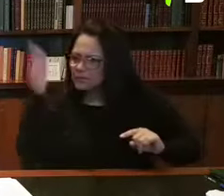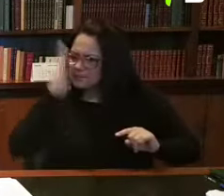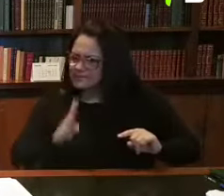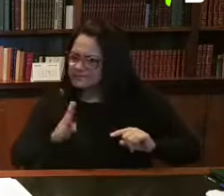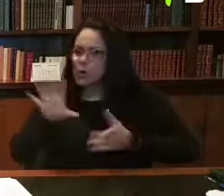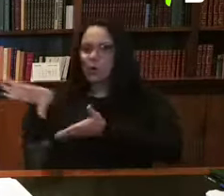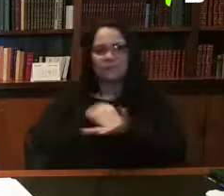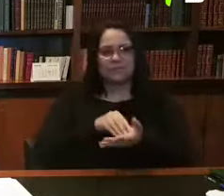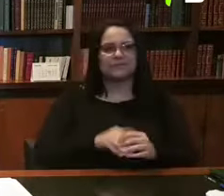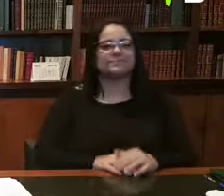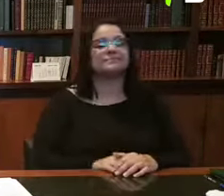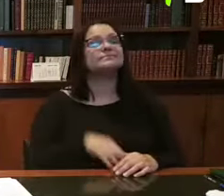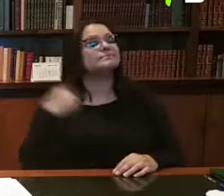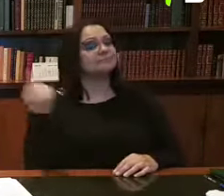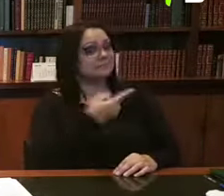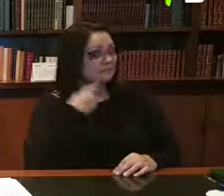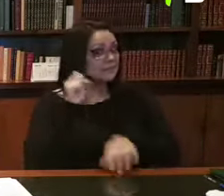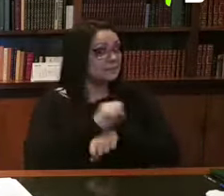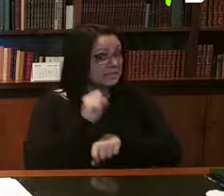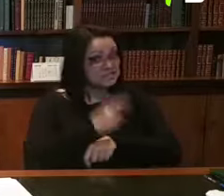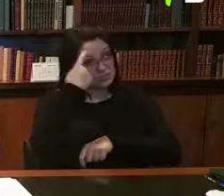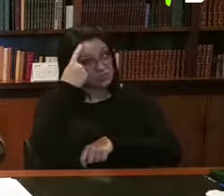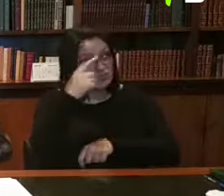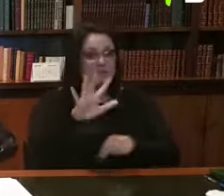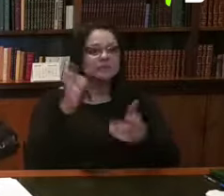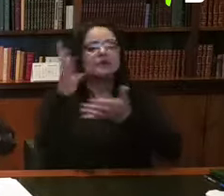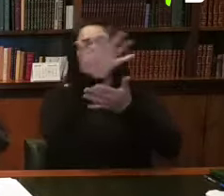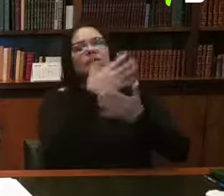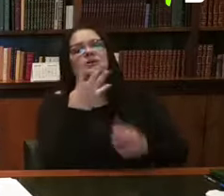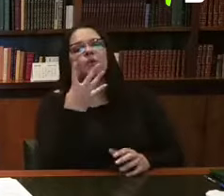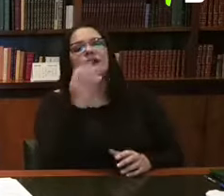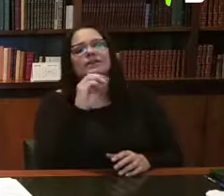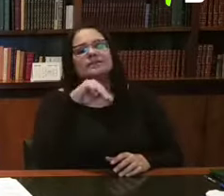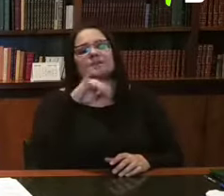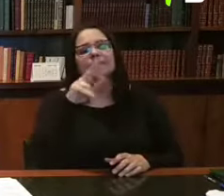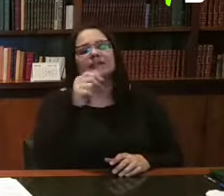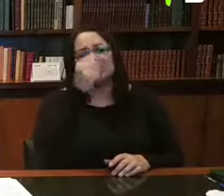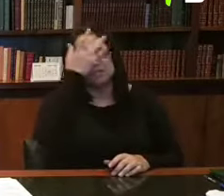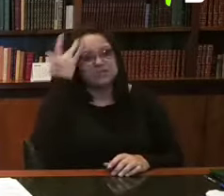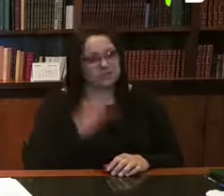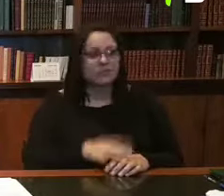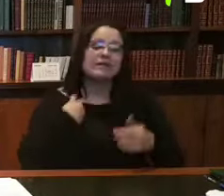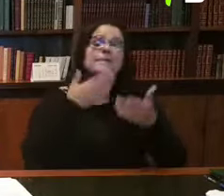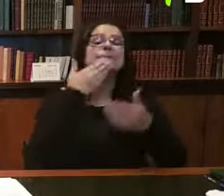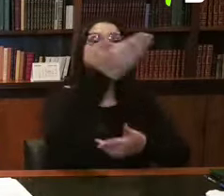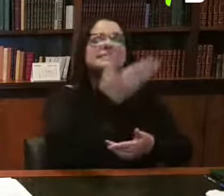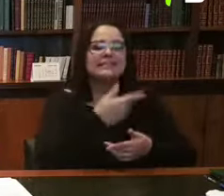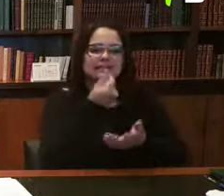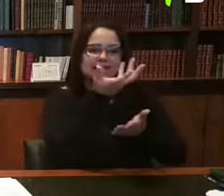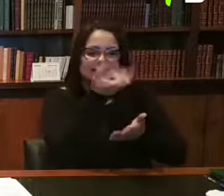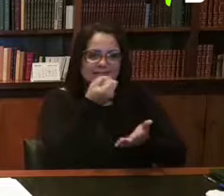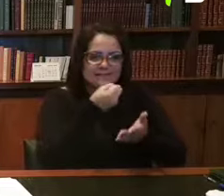brasil brasil a sua gente esperava que aproximadamente 40 milhões de pessoas fosse socorrer não cerveja semana a verdade